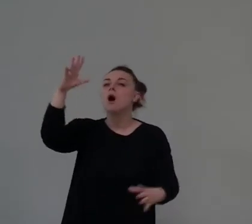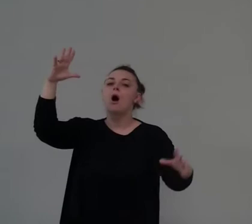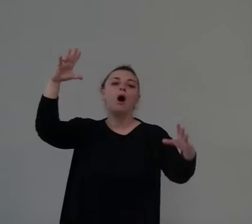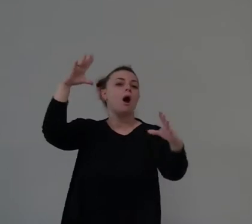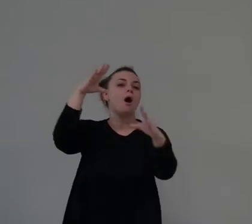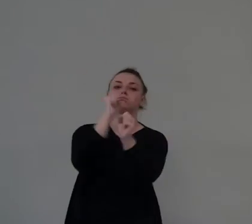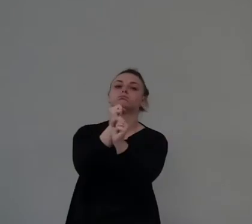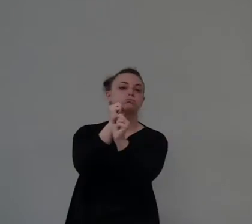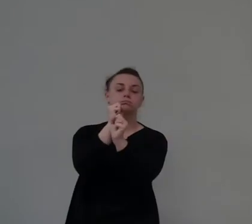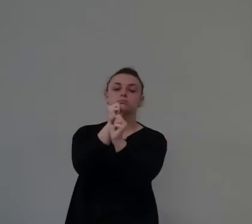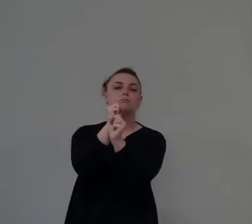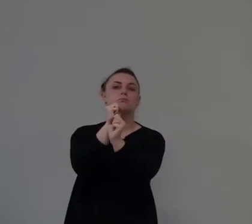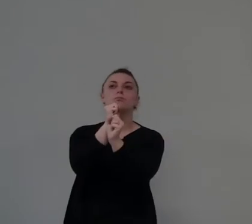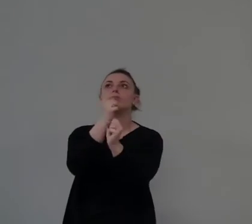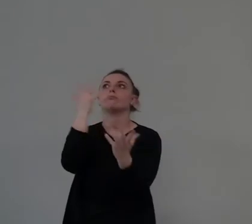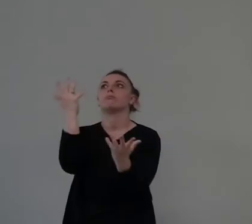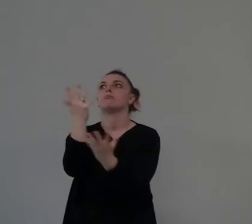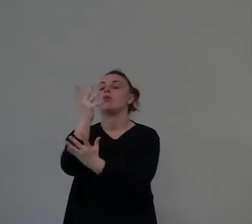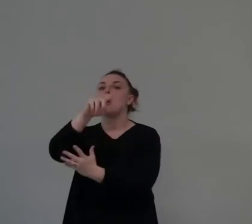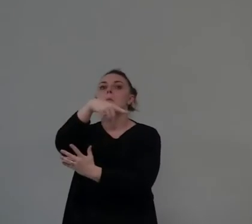accadrà oggi o domani,